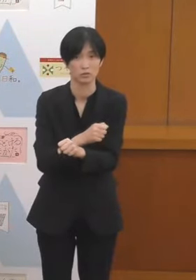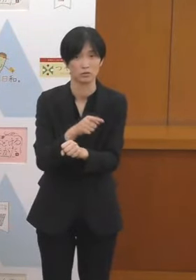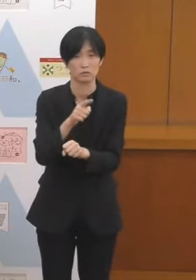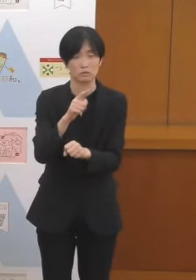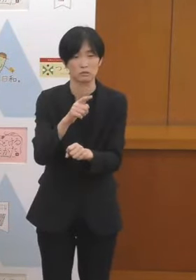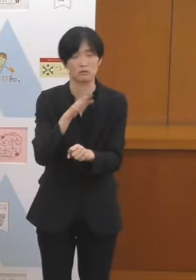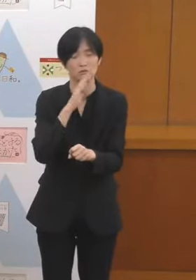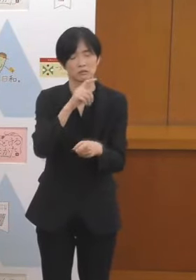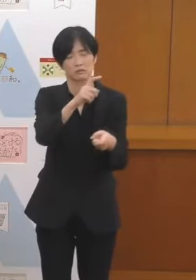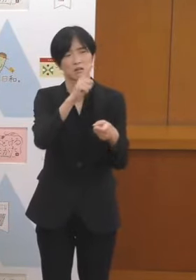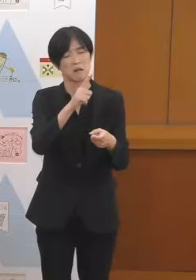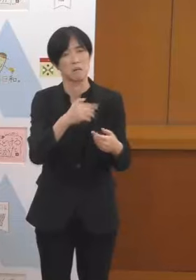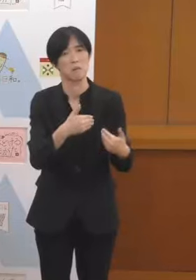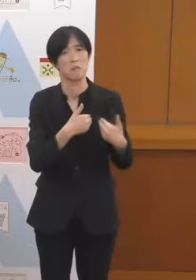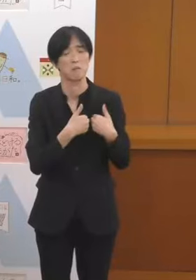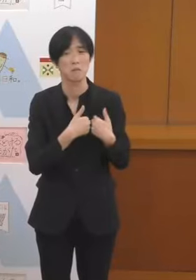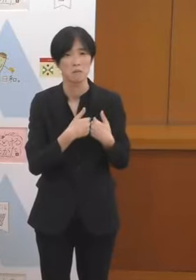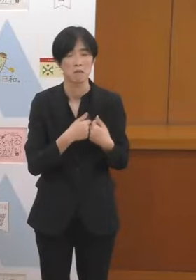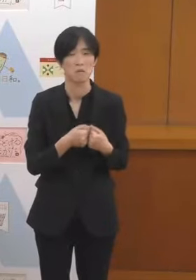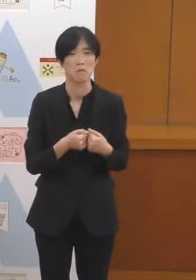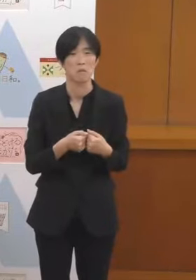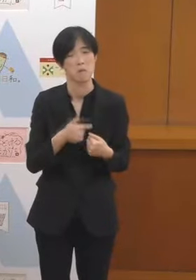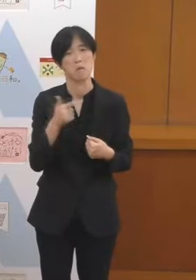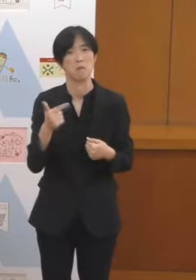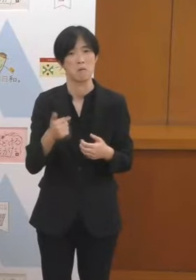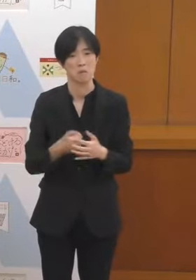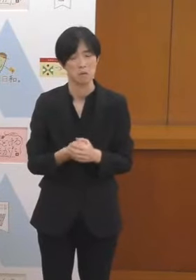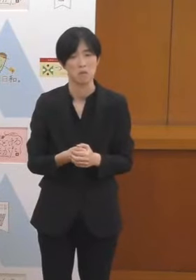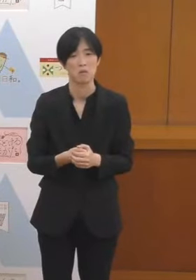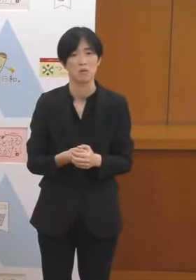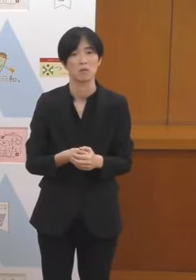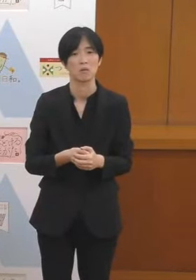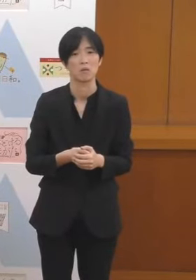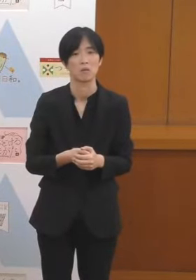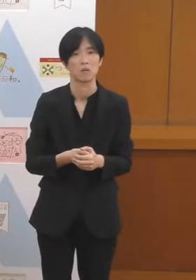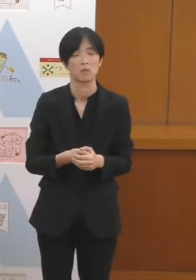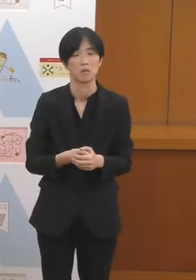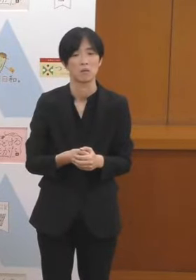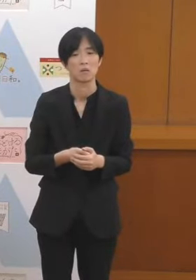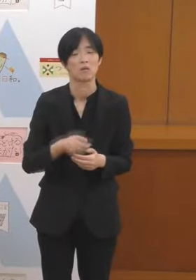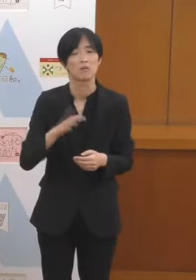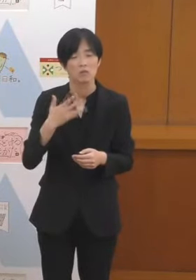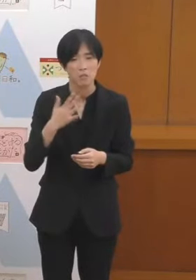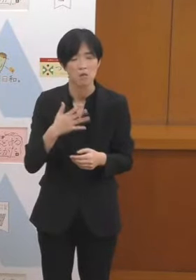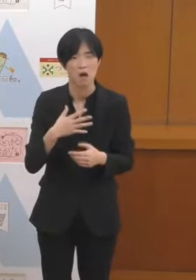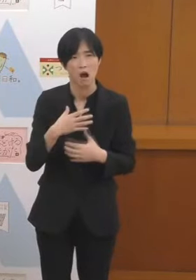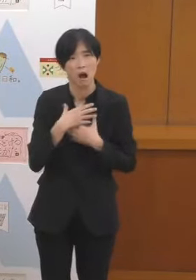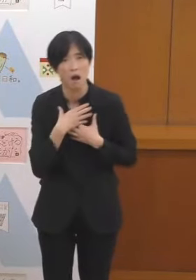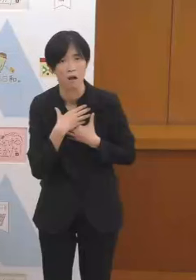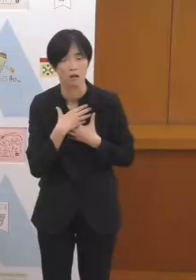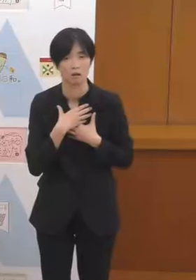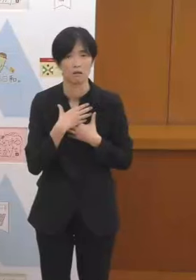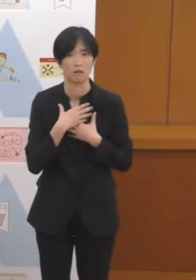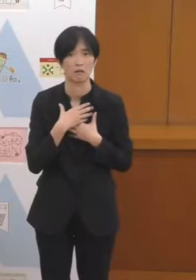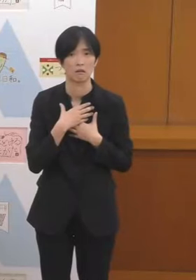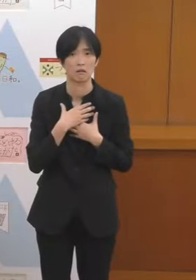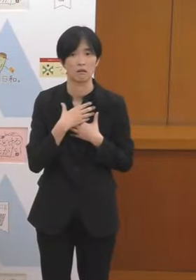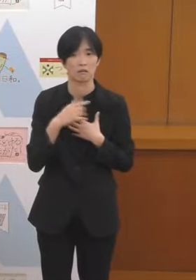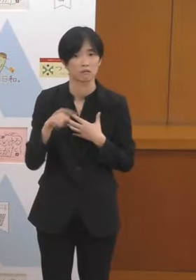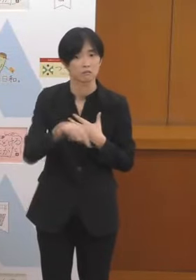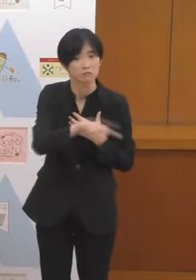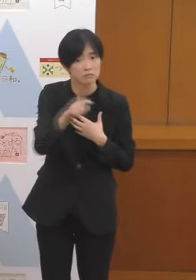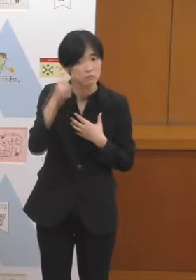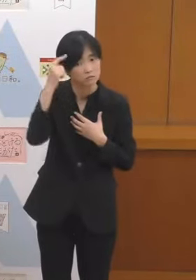本当にインパクトが強くてえただこれ継承を鳴らさないとみんながやっぱり地目